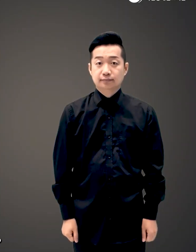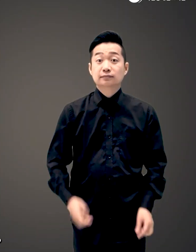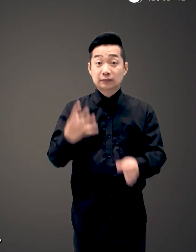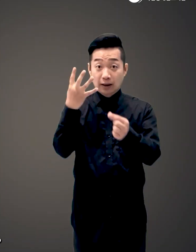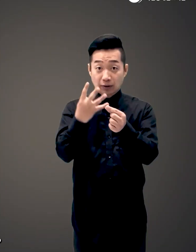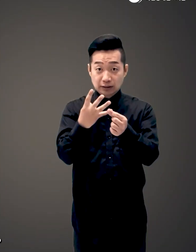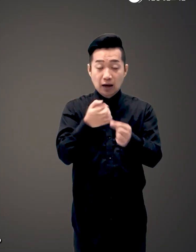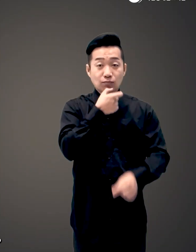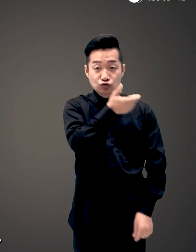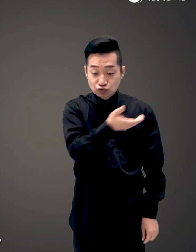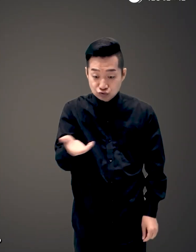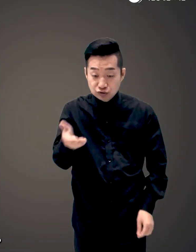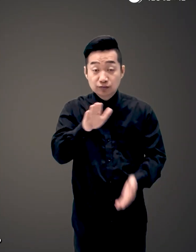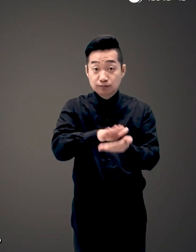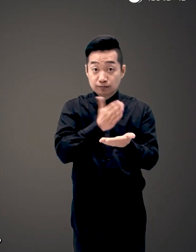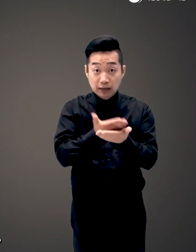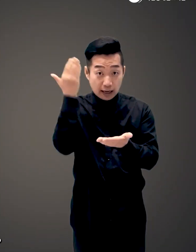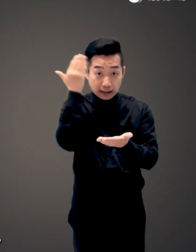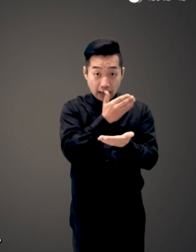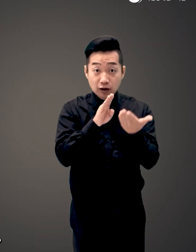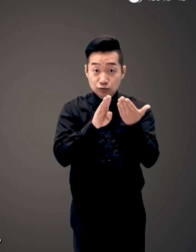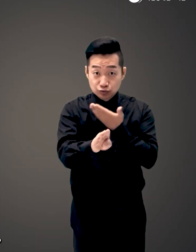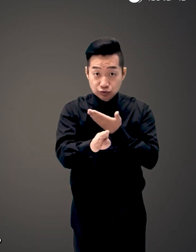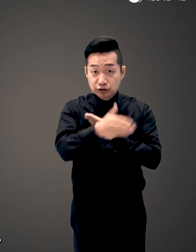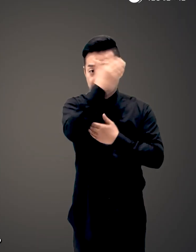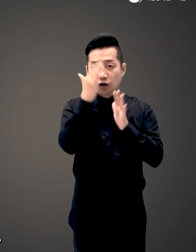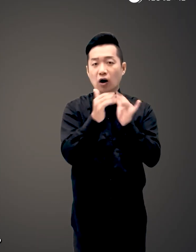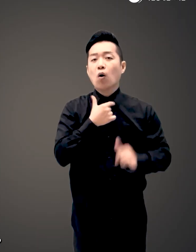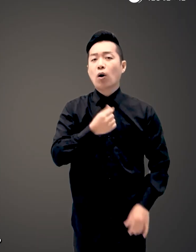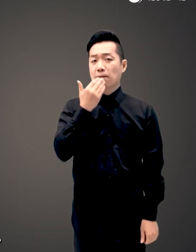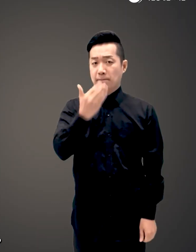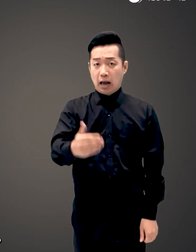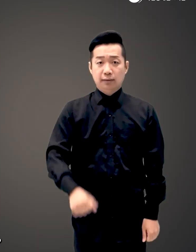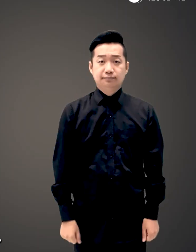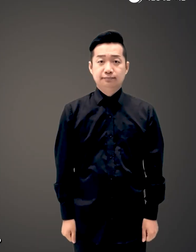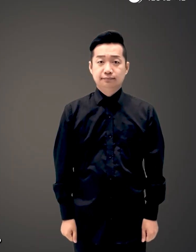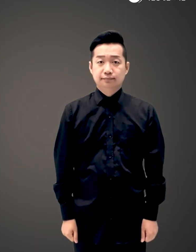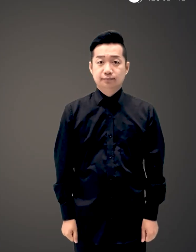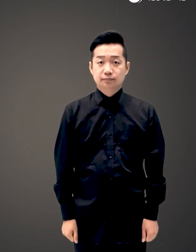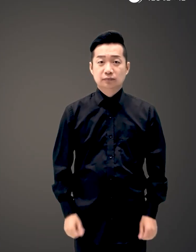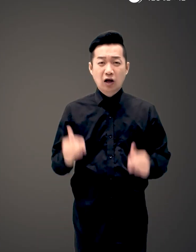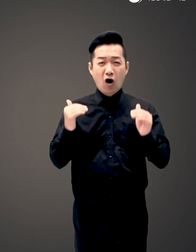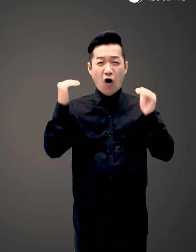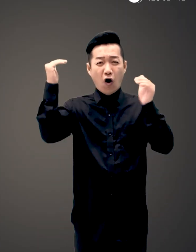네 번째, 개천을 정화해야 우리 청년들에게 바랄 수 있습니다.